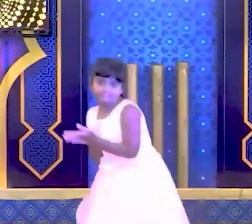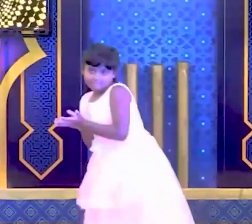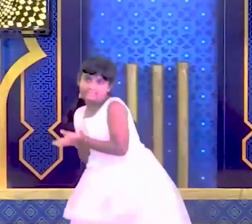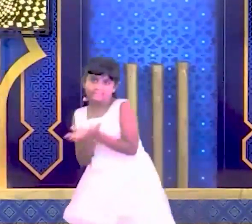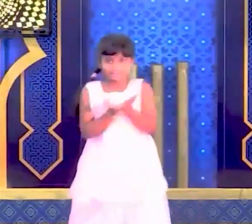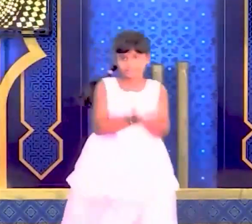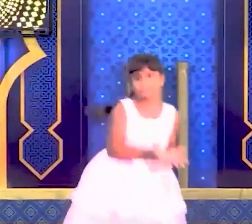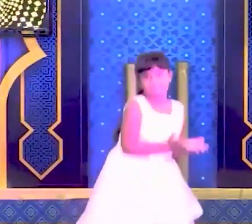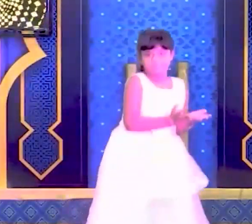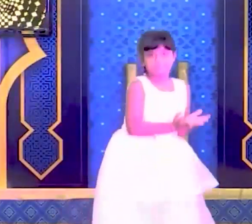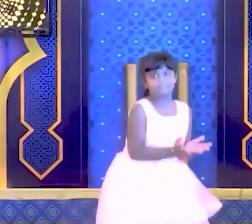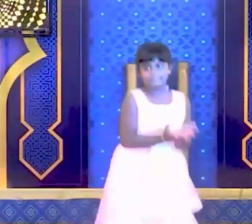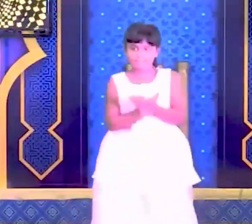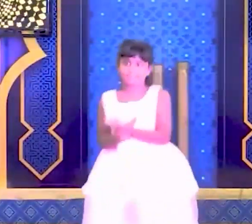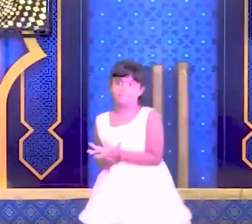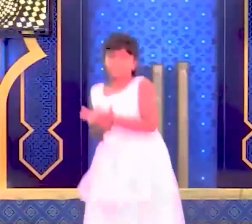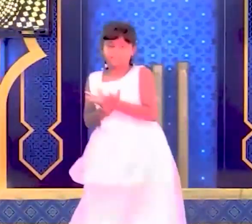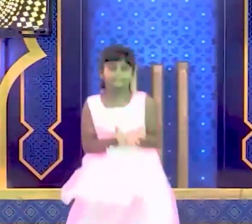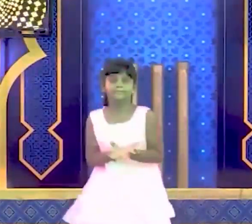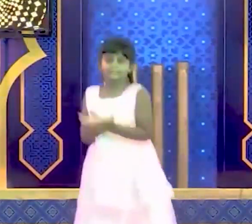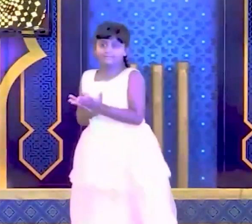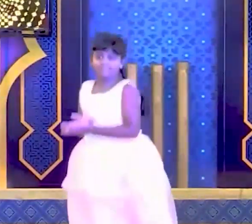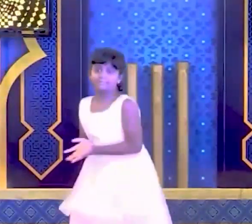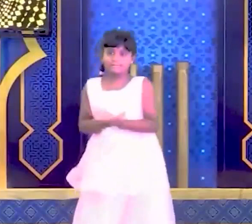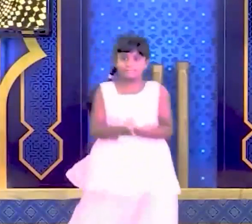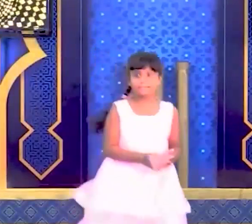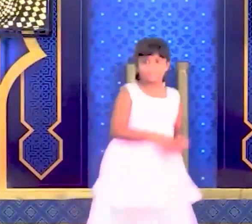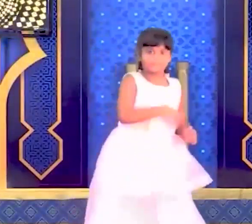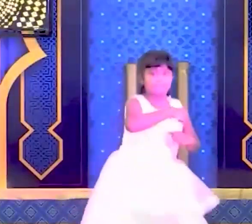पर उसका वचन हमेशा रहेगा।